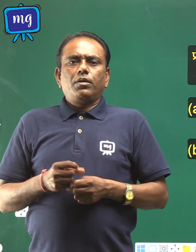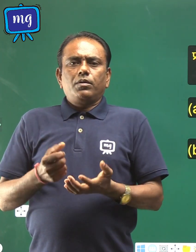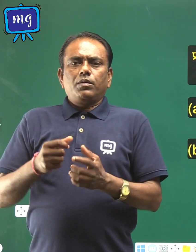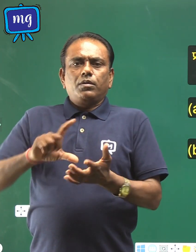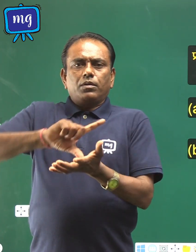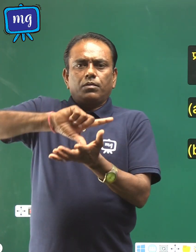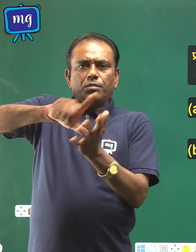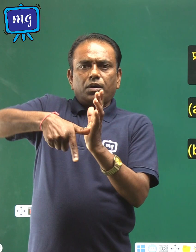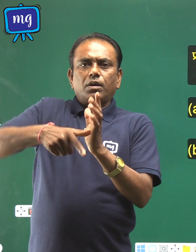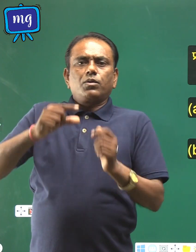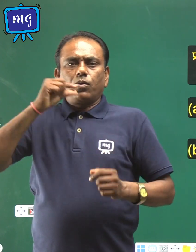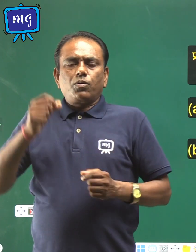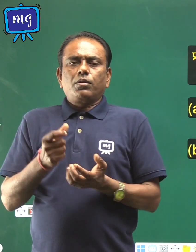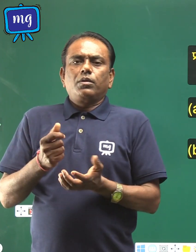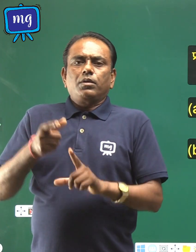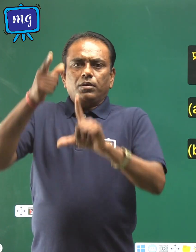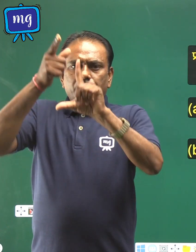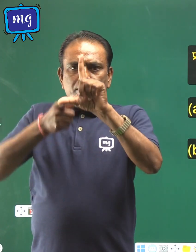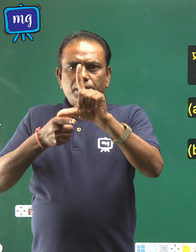प्रकार और स्केल की